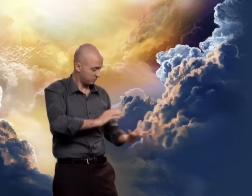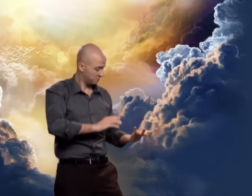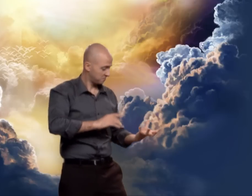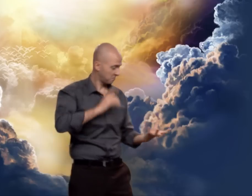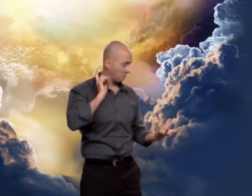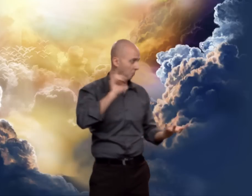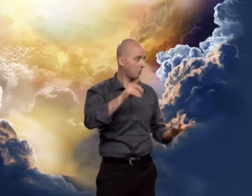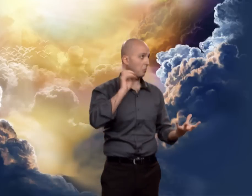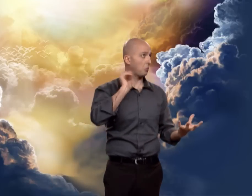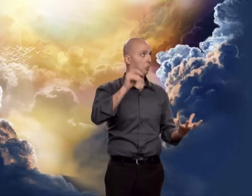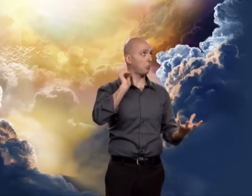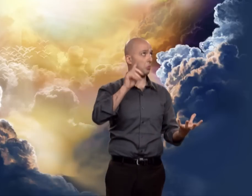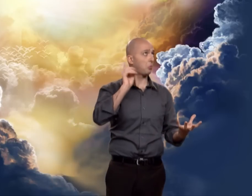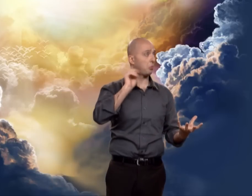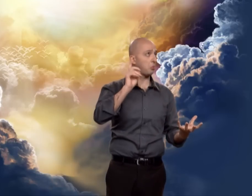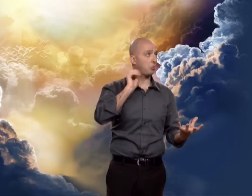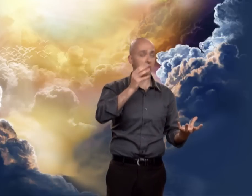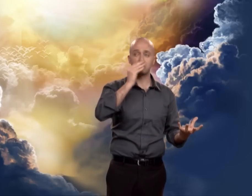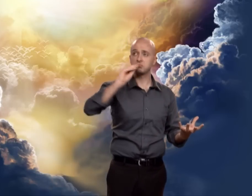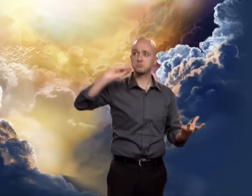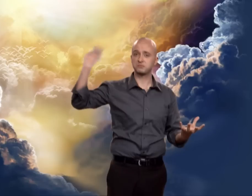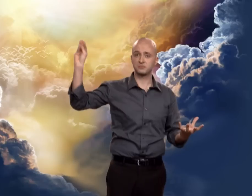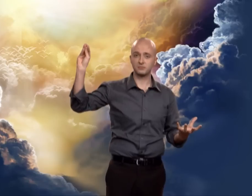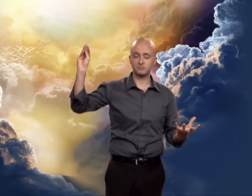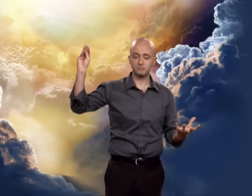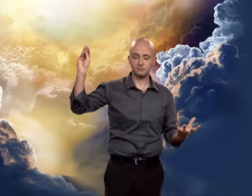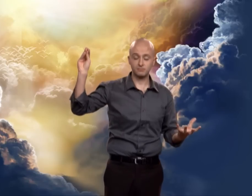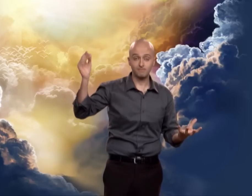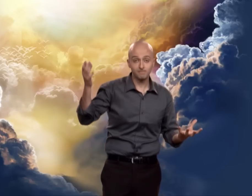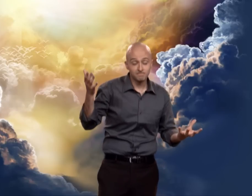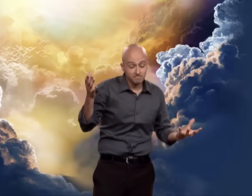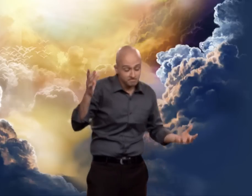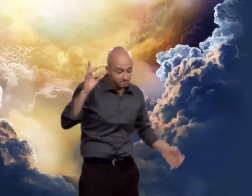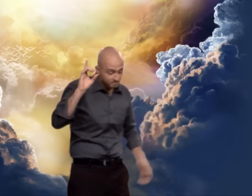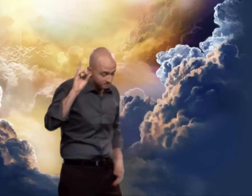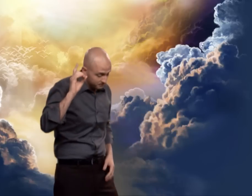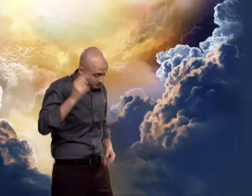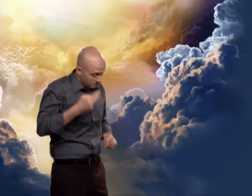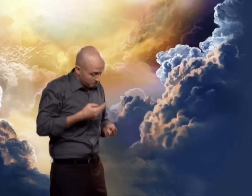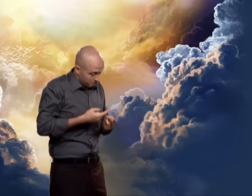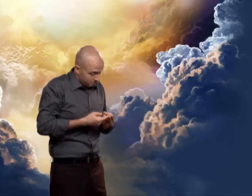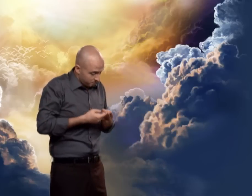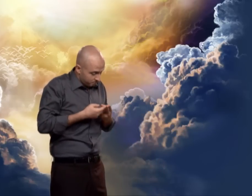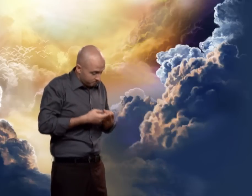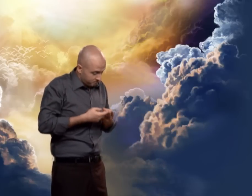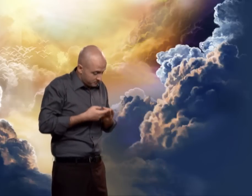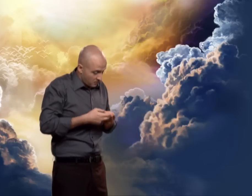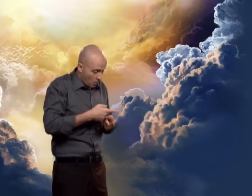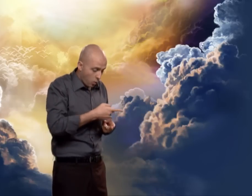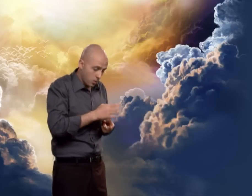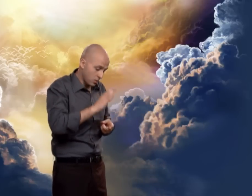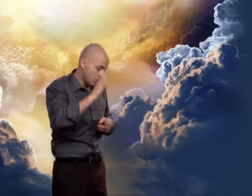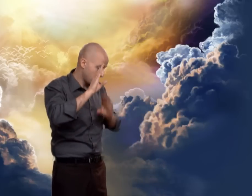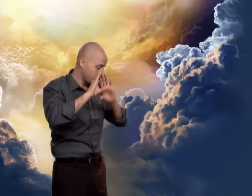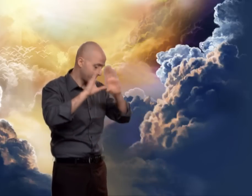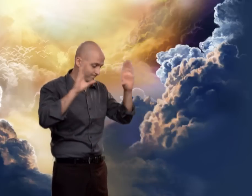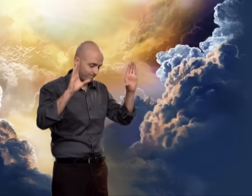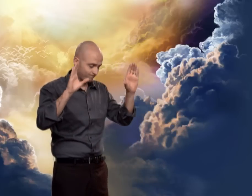Quando estava para deixar seus discípulos, Jesus lhes disse que um dia estariam com ele. Vou preparar-lhes lugar. E se